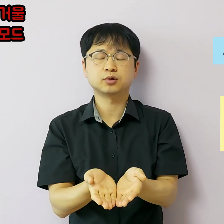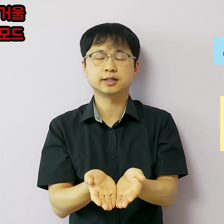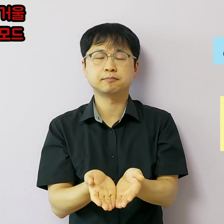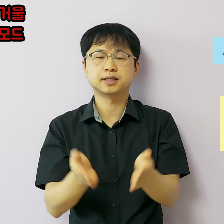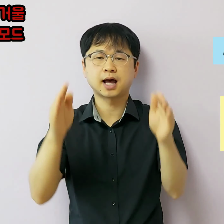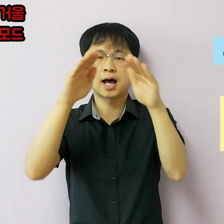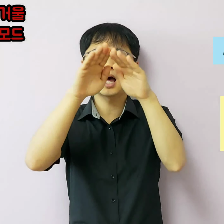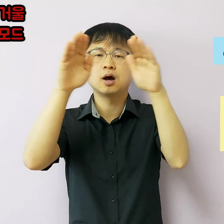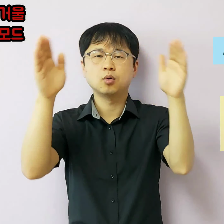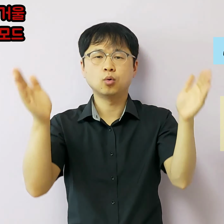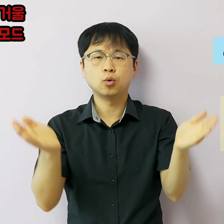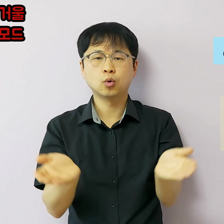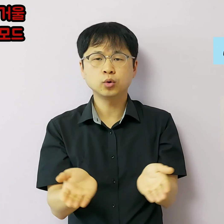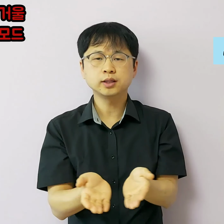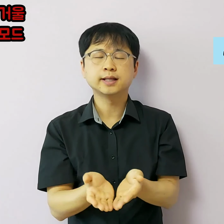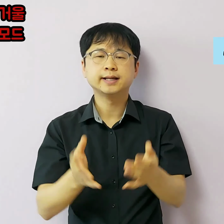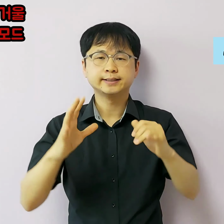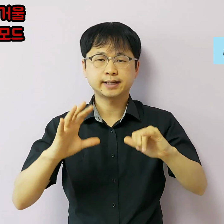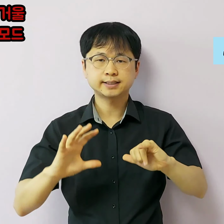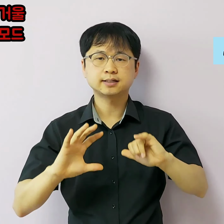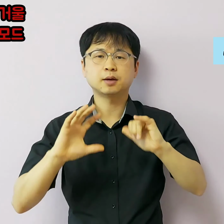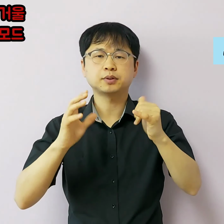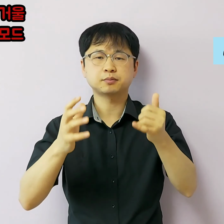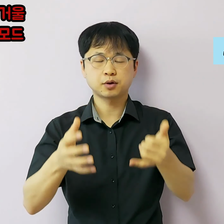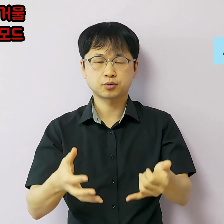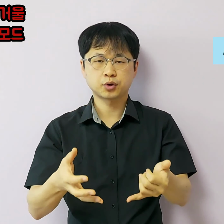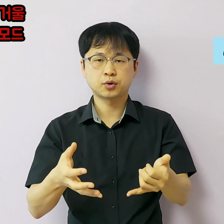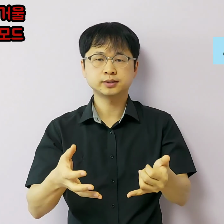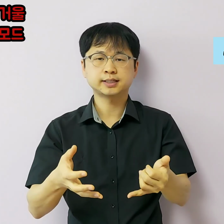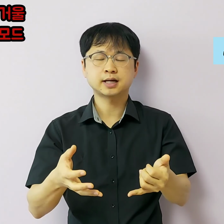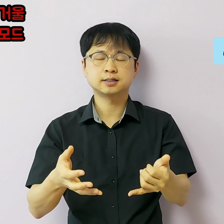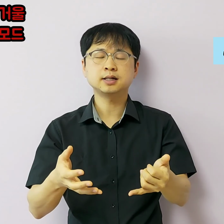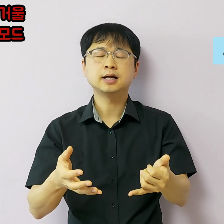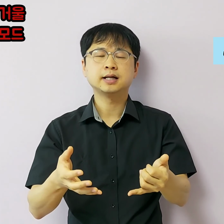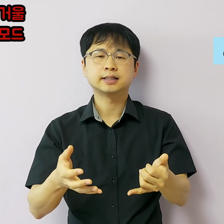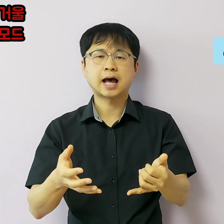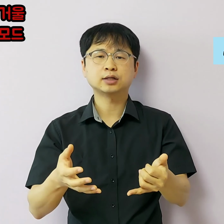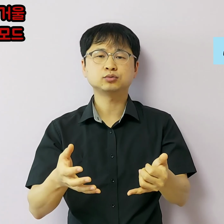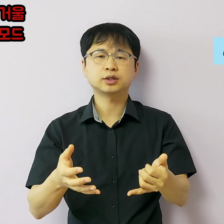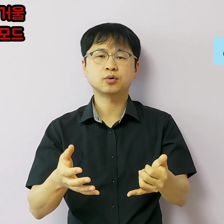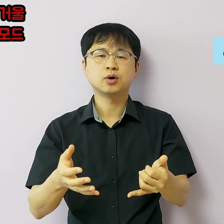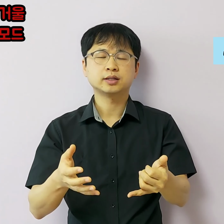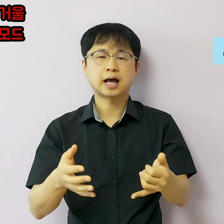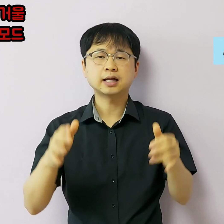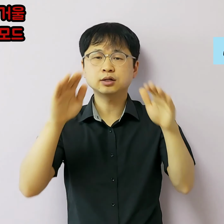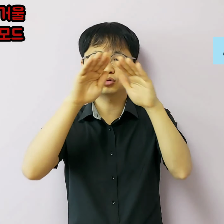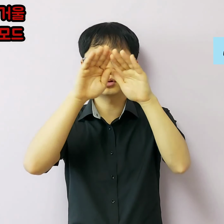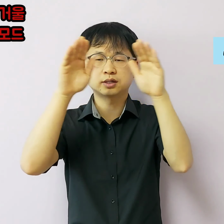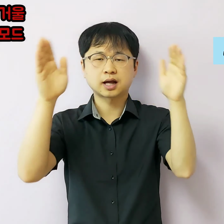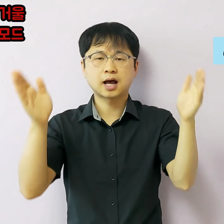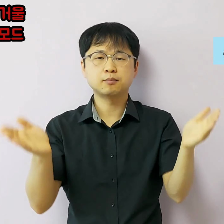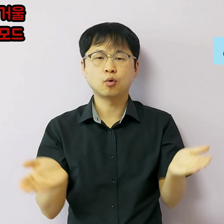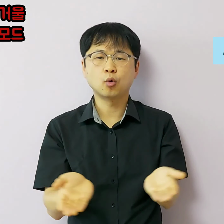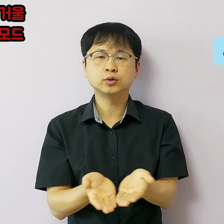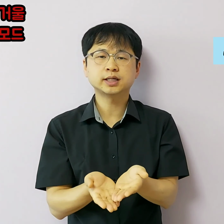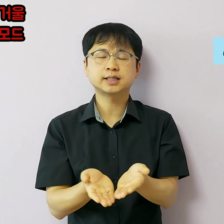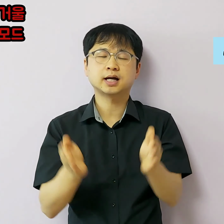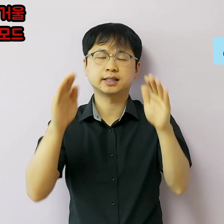수어가 됩니다. 온, 세상은 앞에서 배웠고요. 세상을 다 준대도, 다라는 수어는 아까 온 세상 할